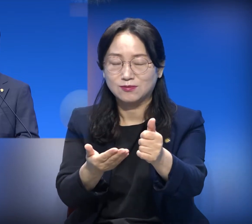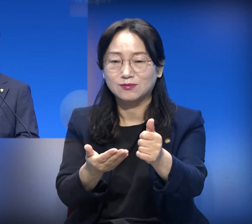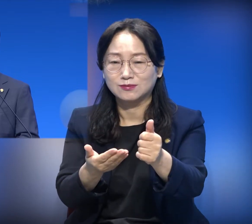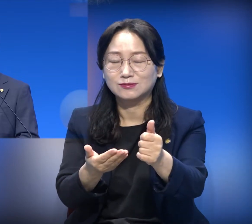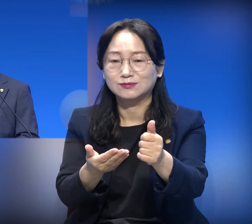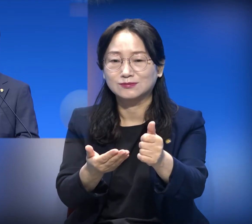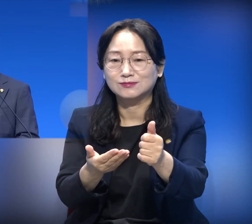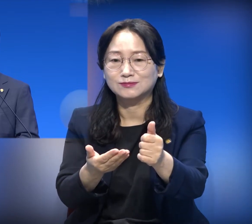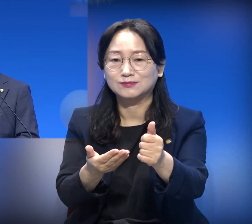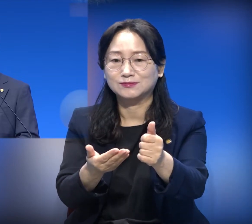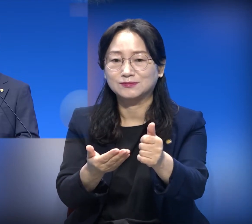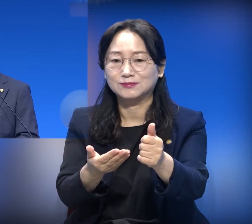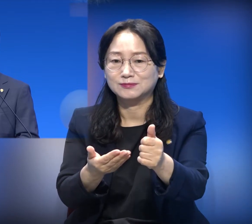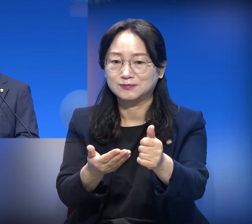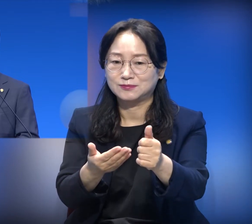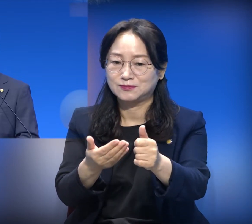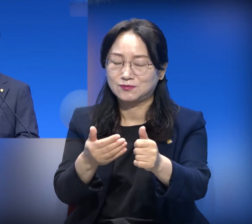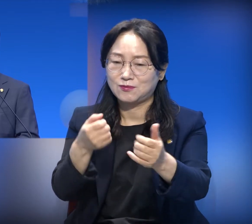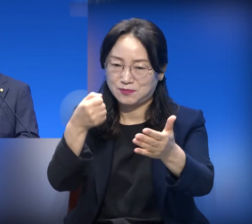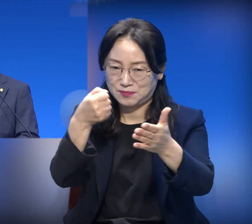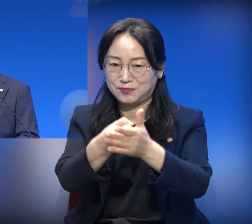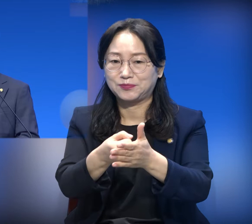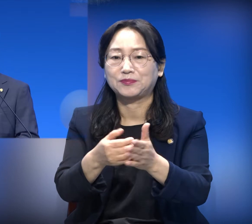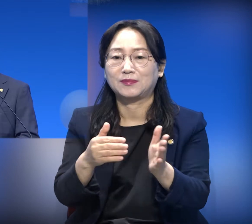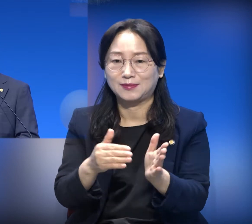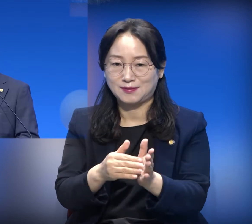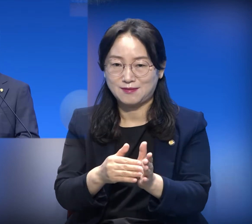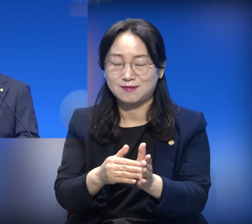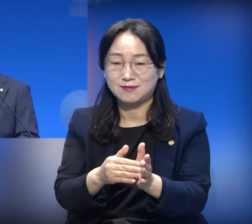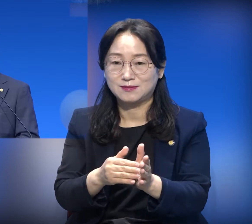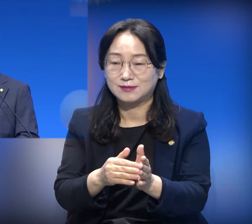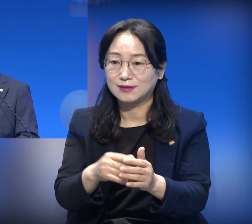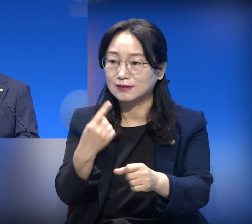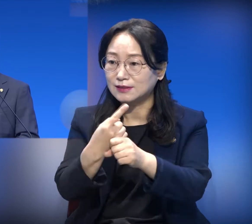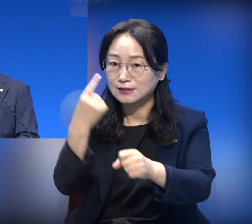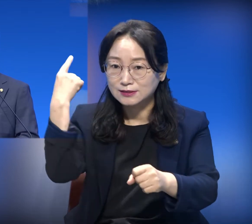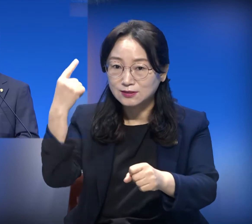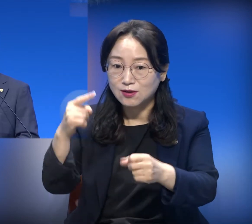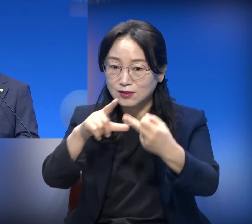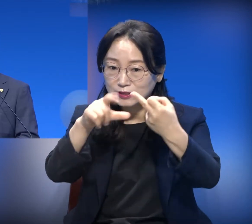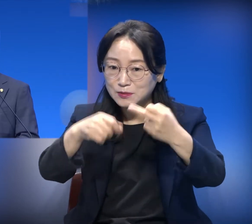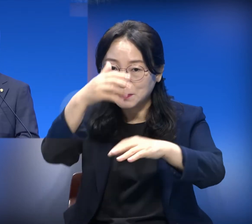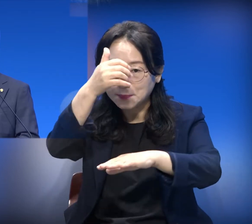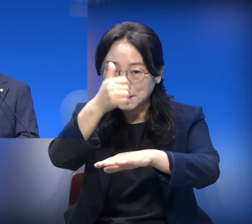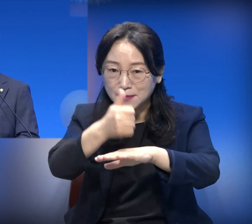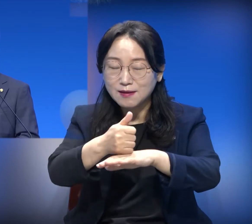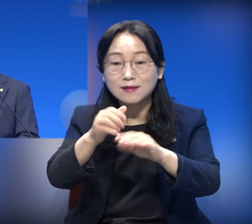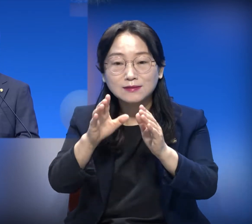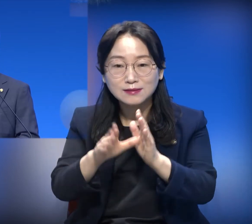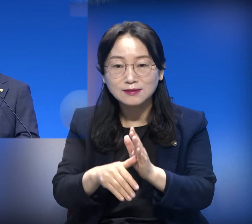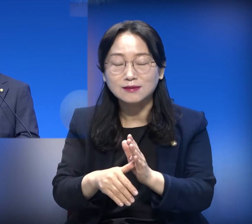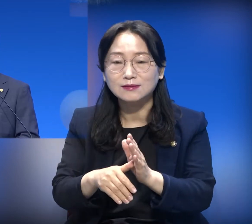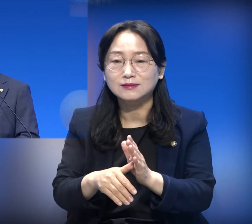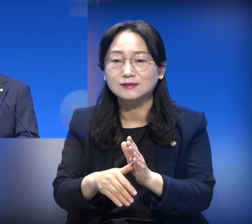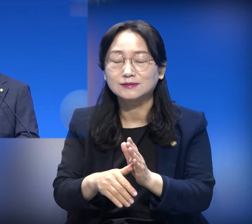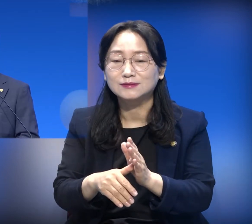그렇게 방침을 세웠습니다. 작년 말에 우리가